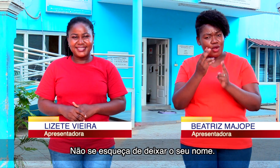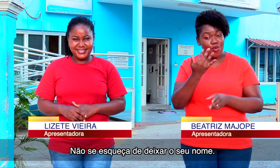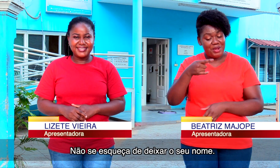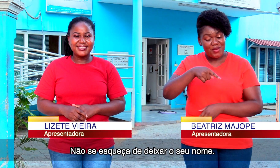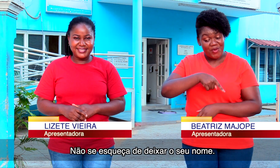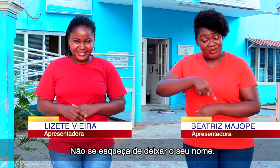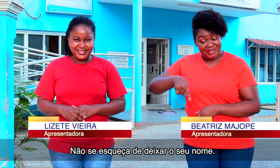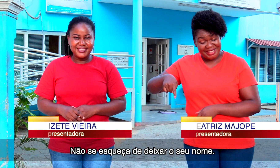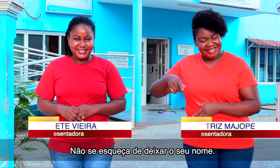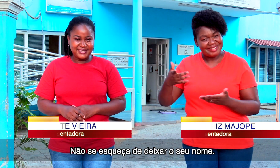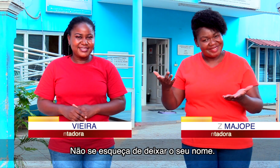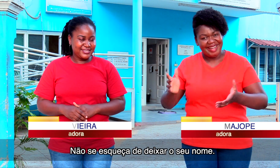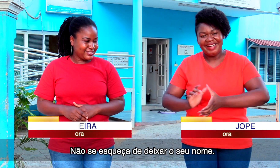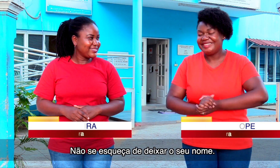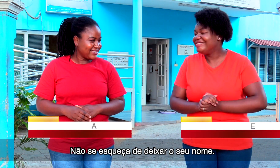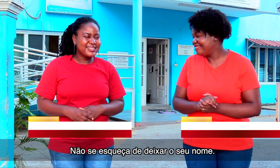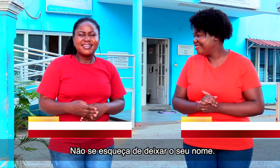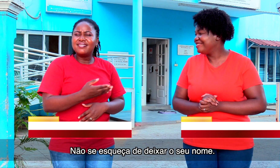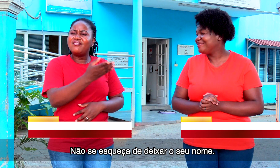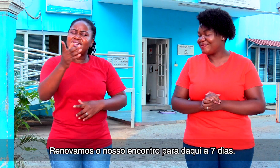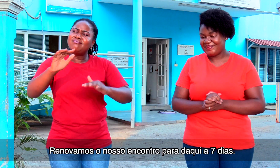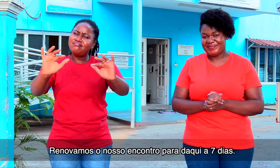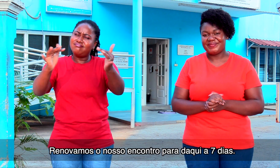8765902244. Não se esqueça de deixar o seu